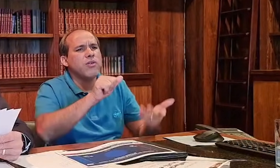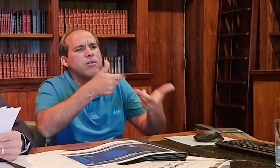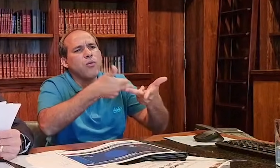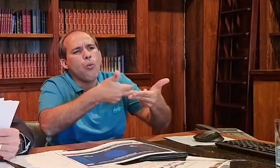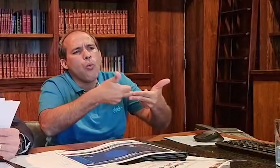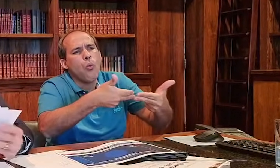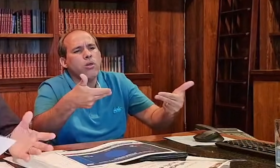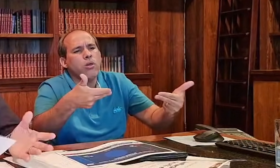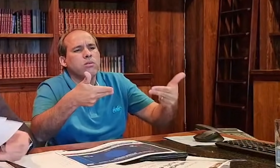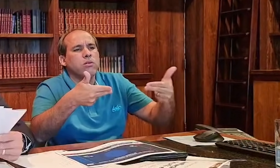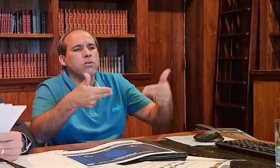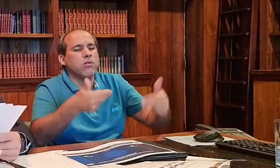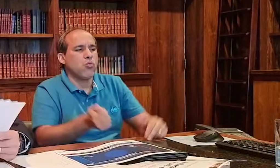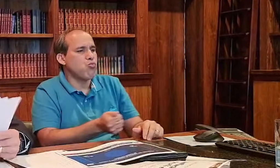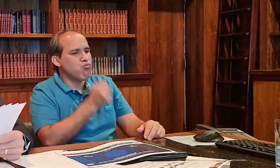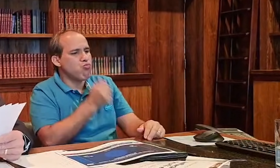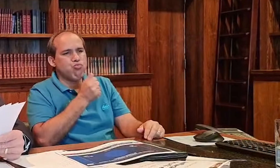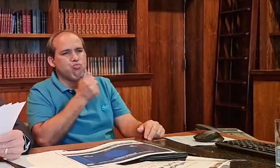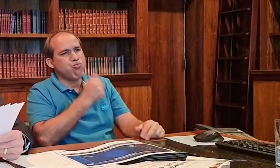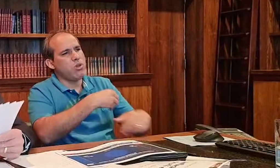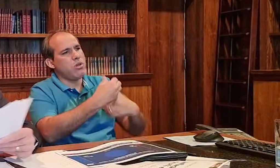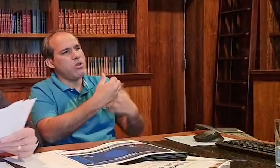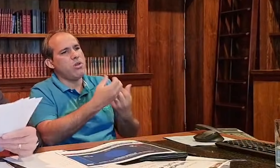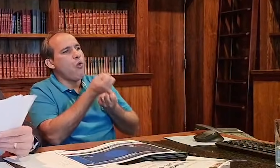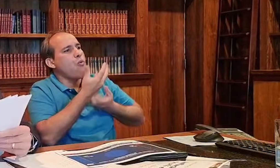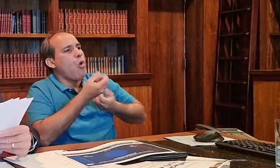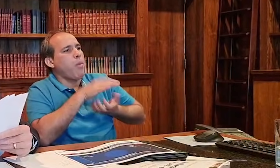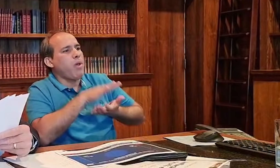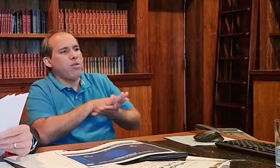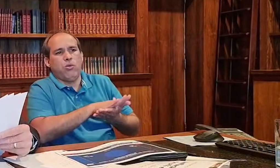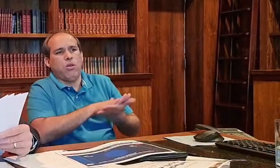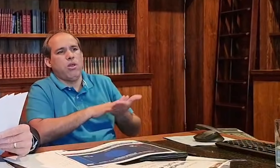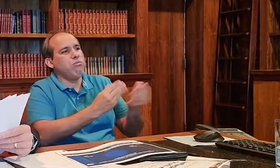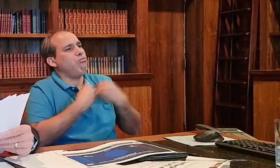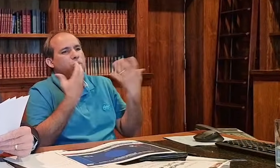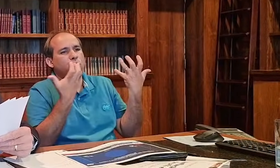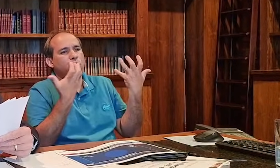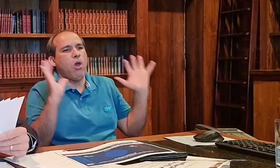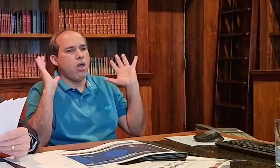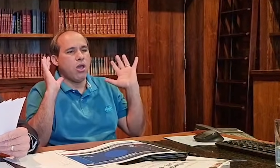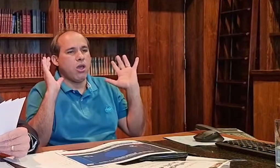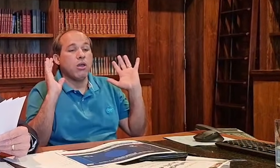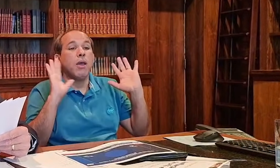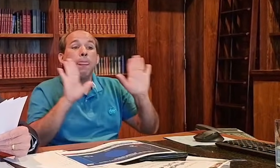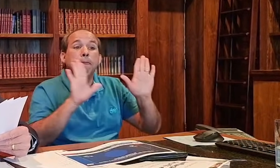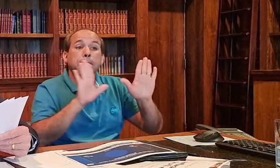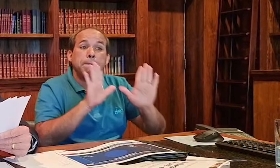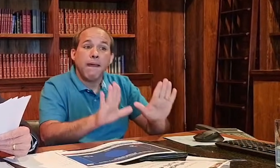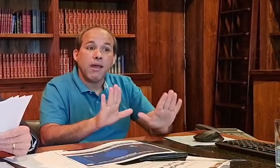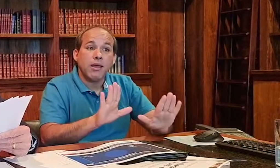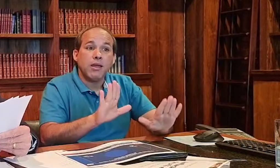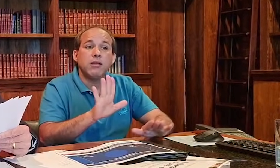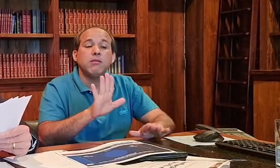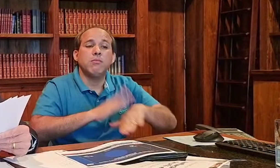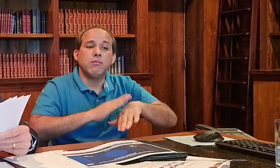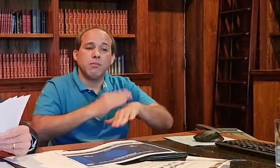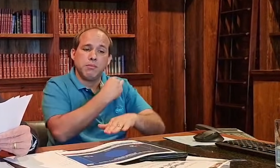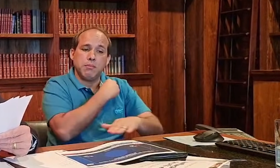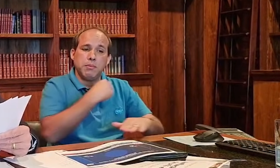não sei o quê. Não temos essa informação, eles não fornecem para nós. Bem, ele já tinha tomado uma